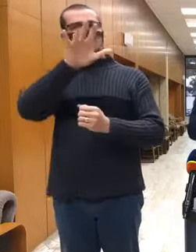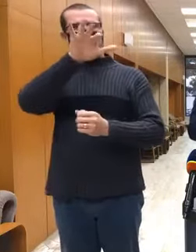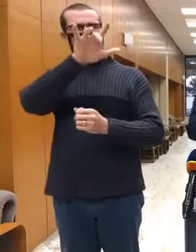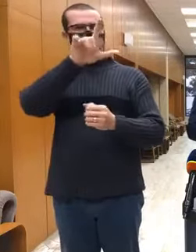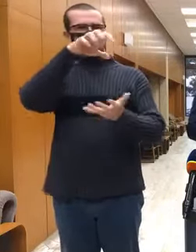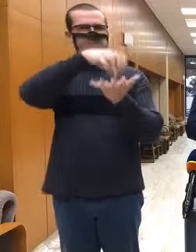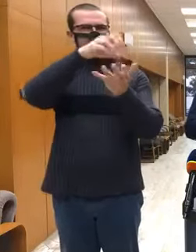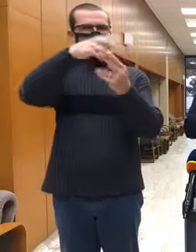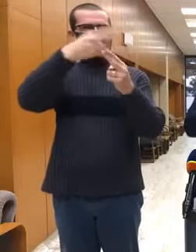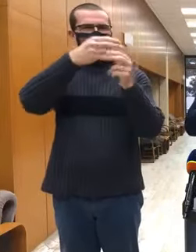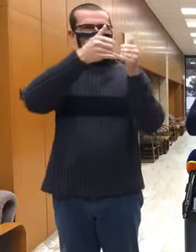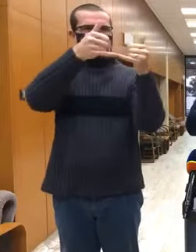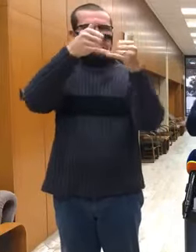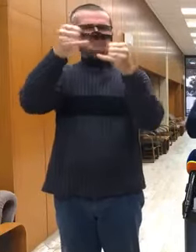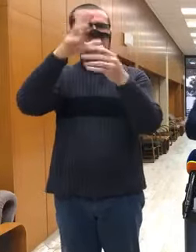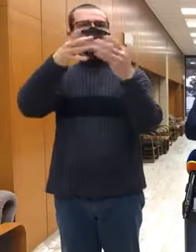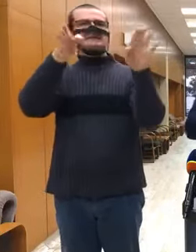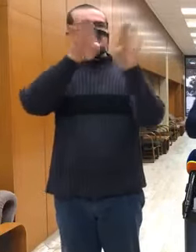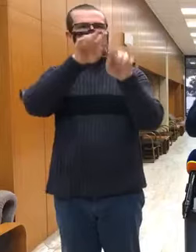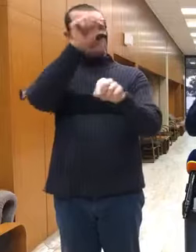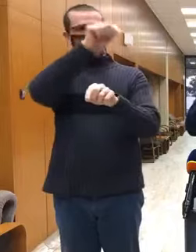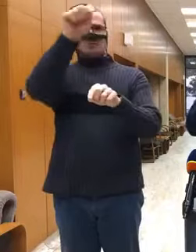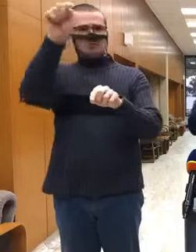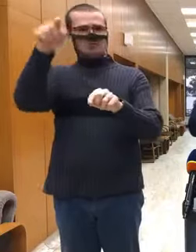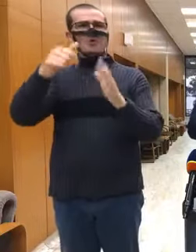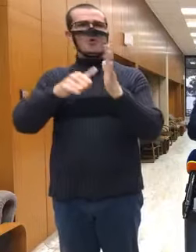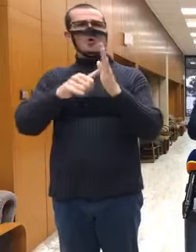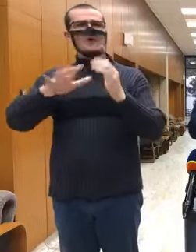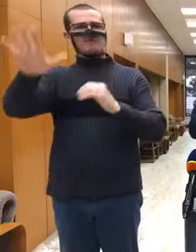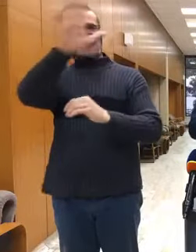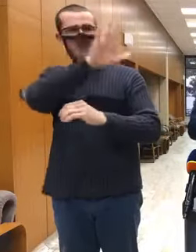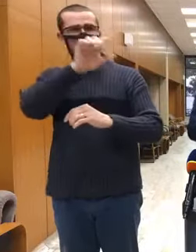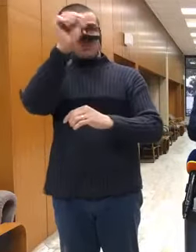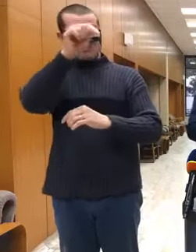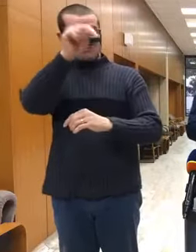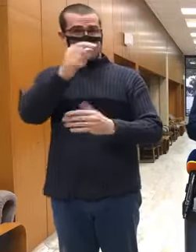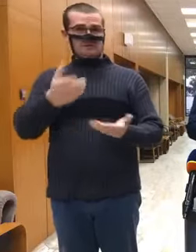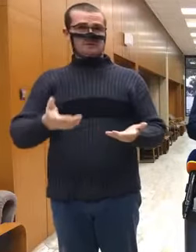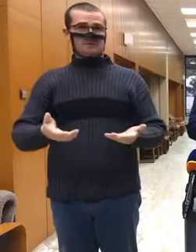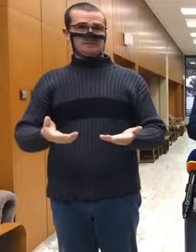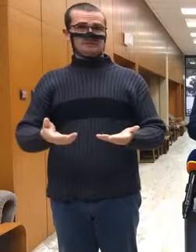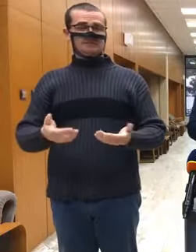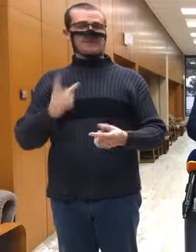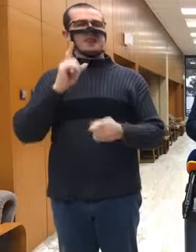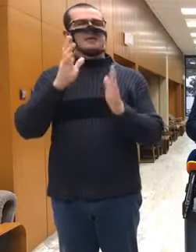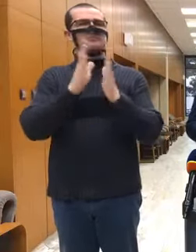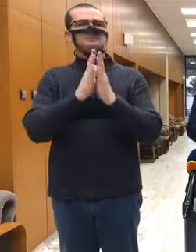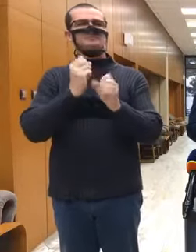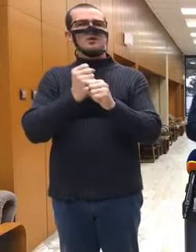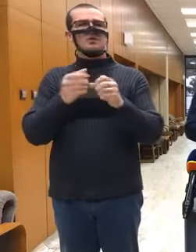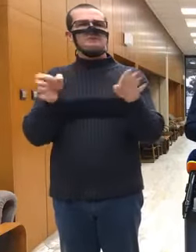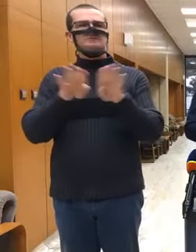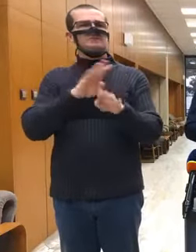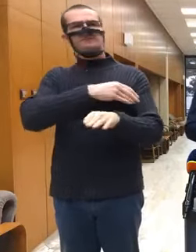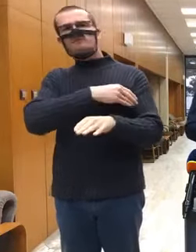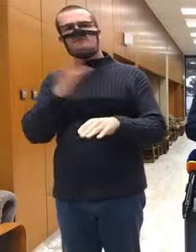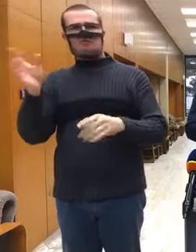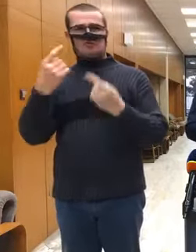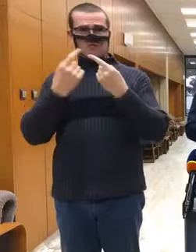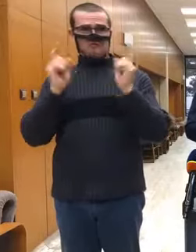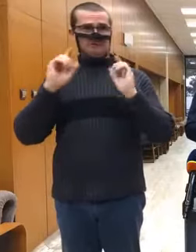nákazy, zatvárajme reštaurácie a fitness centra tam. Ale nezatvárajme ich všade na Slovensku.